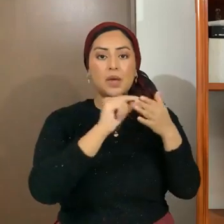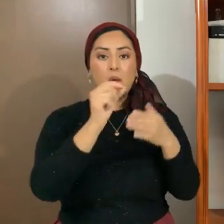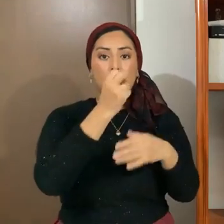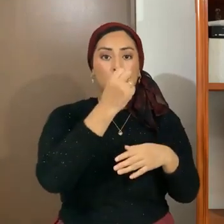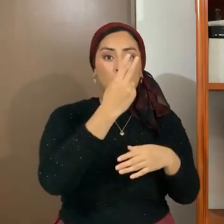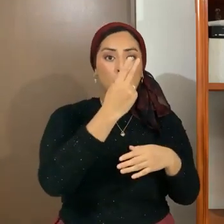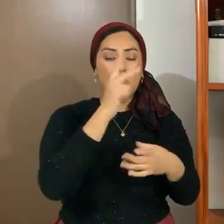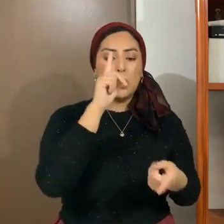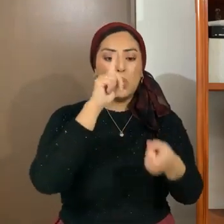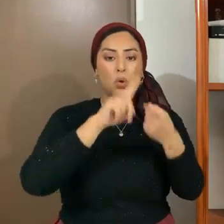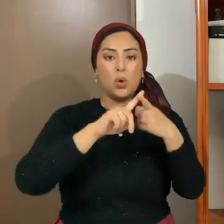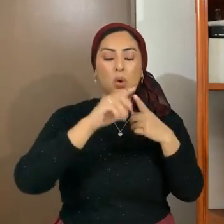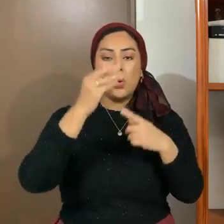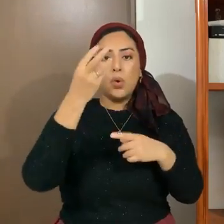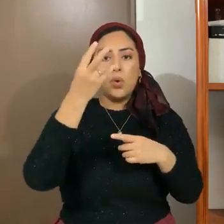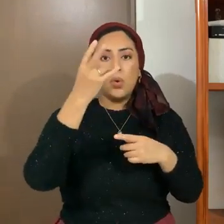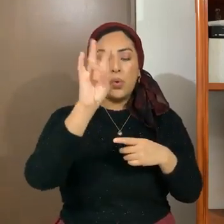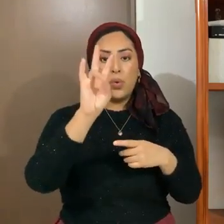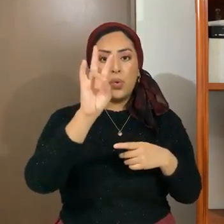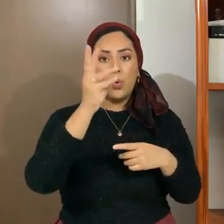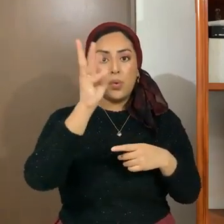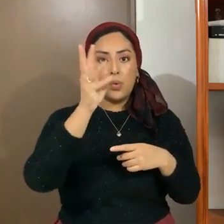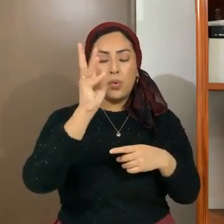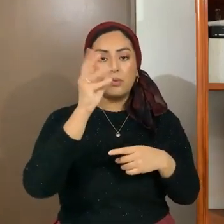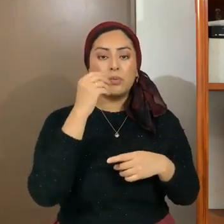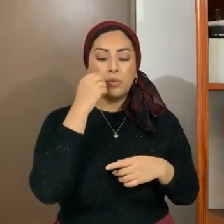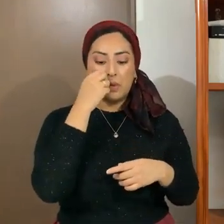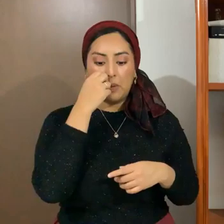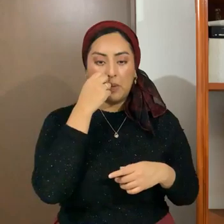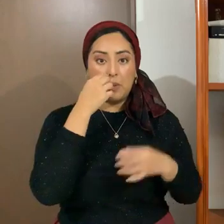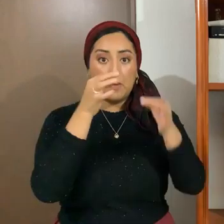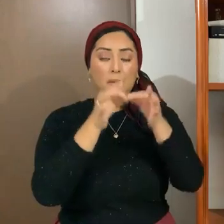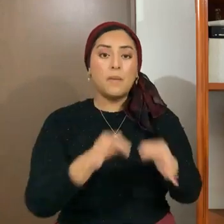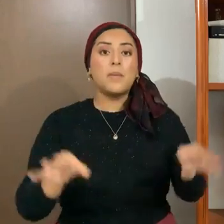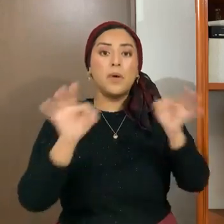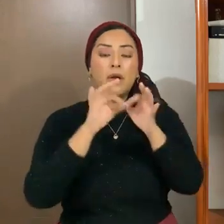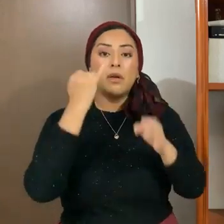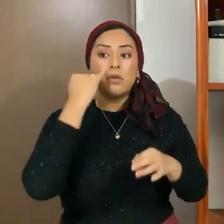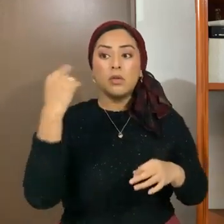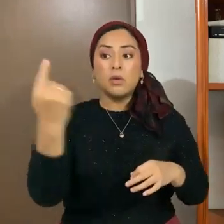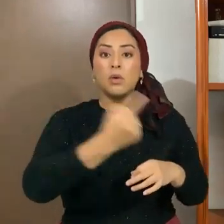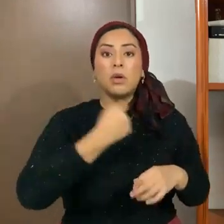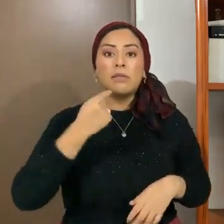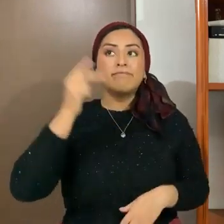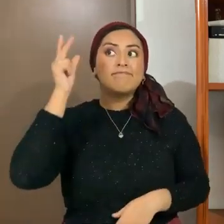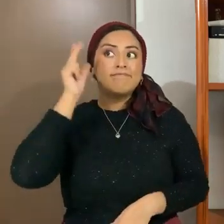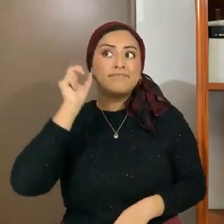12 al 16. Es importante, si nosotros escuchamos una